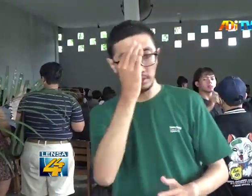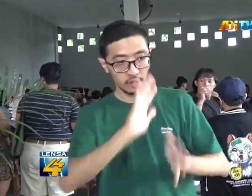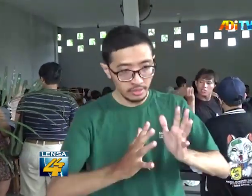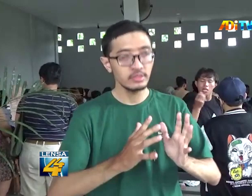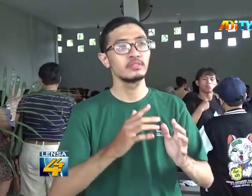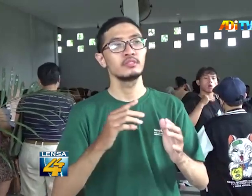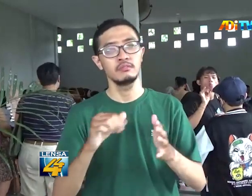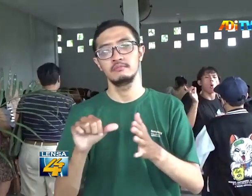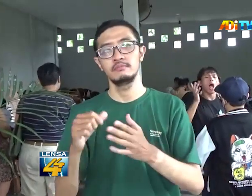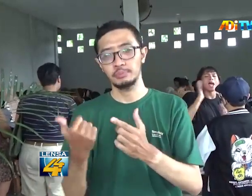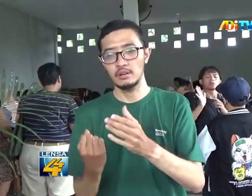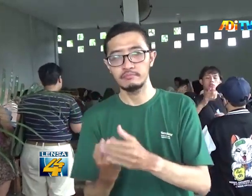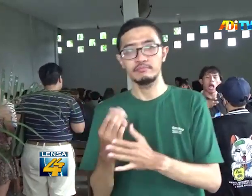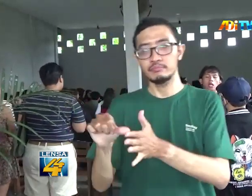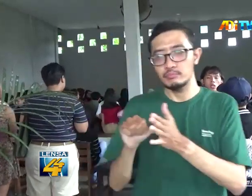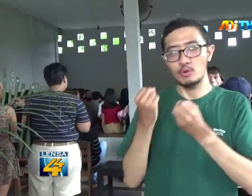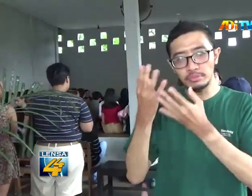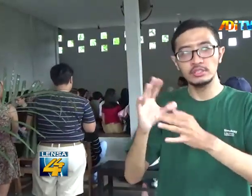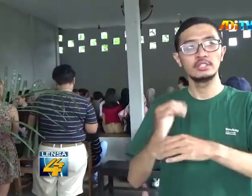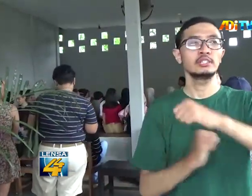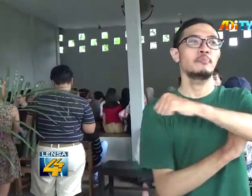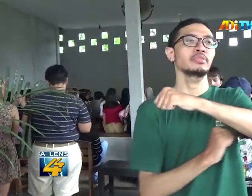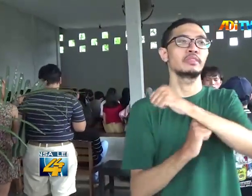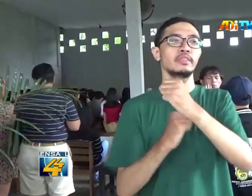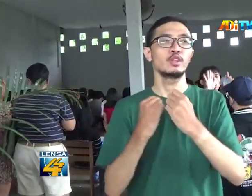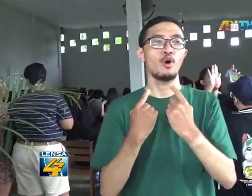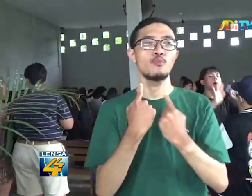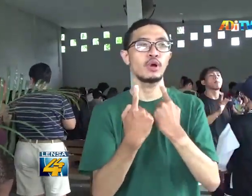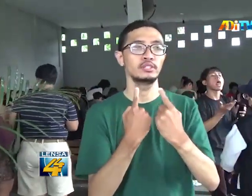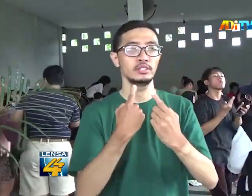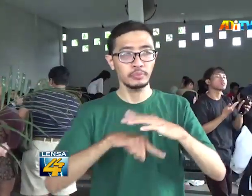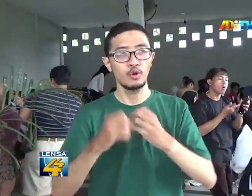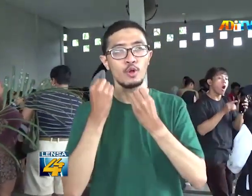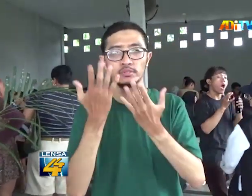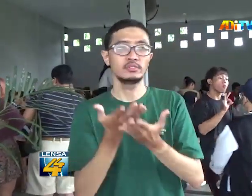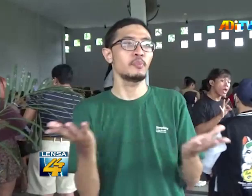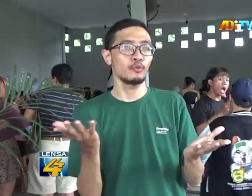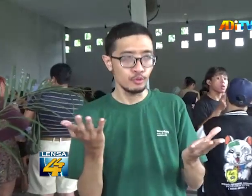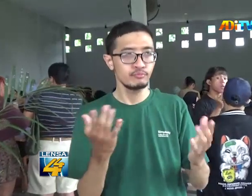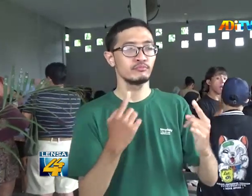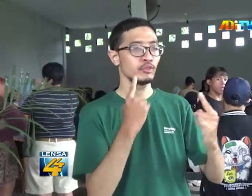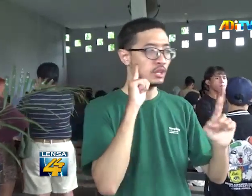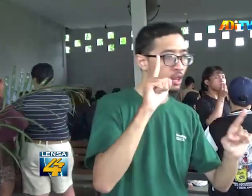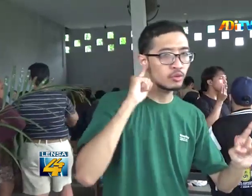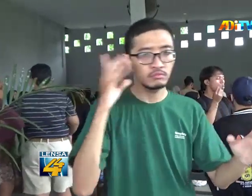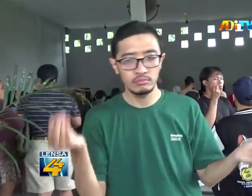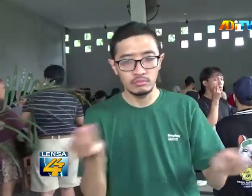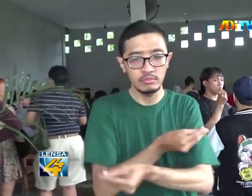merasa kasihan dengan tuli tapi Oh ternyata ini seperti ini ya Nah terus di sini seperti apa ya